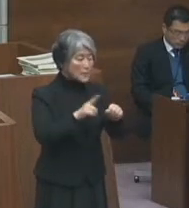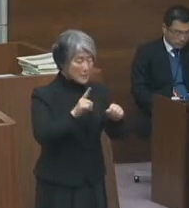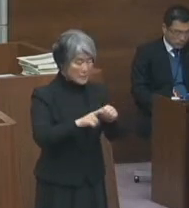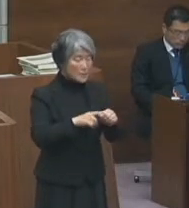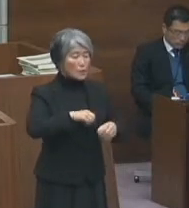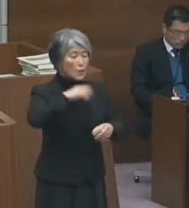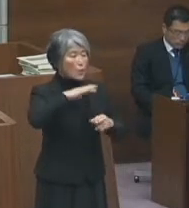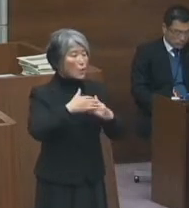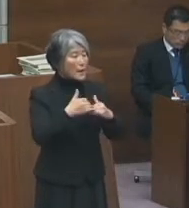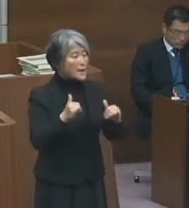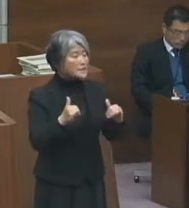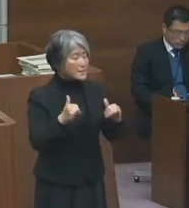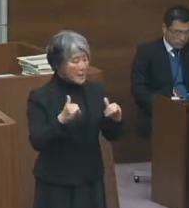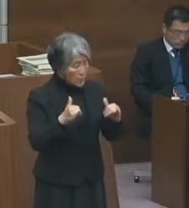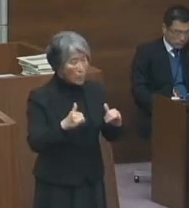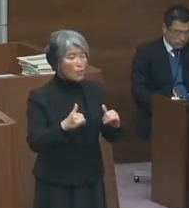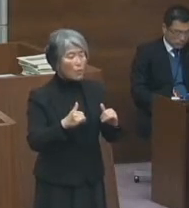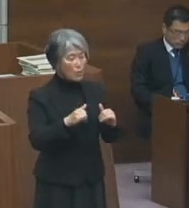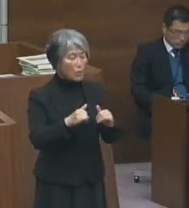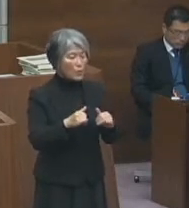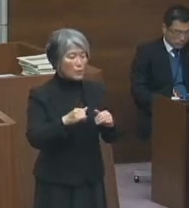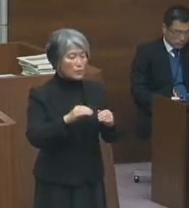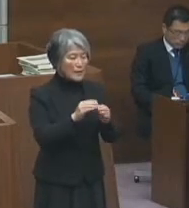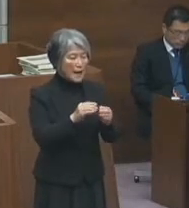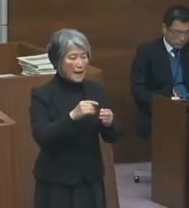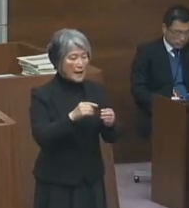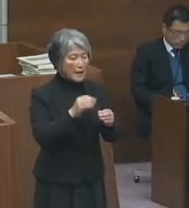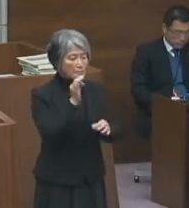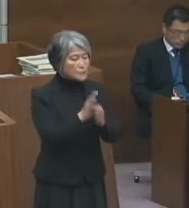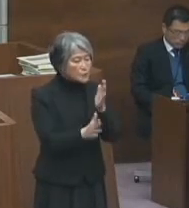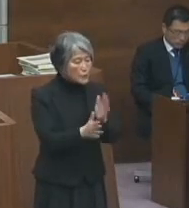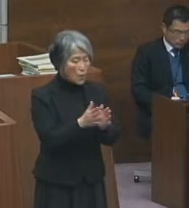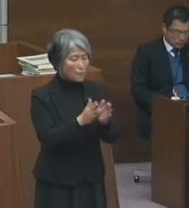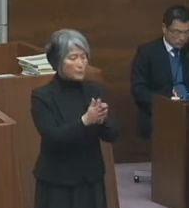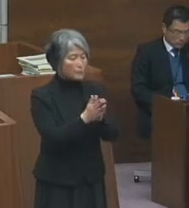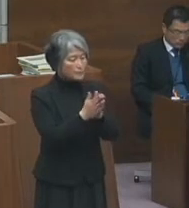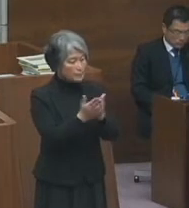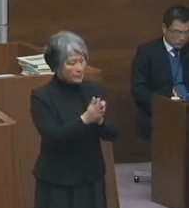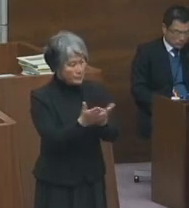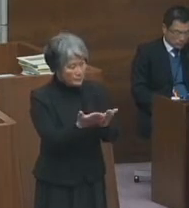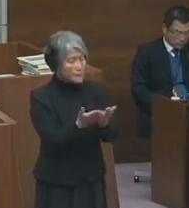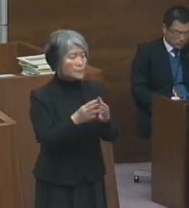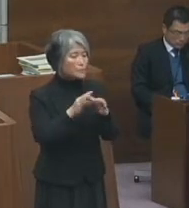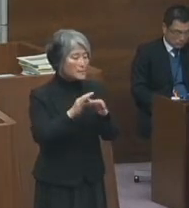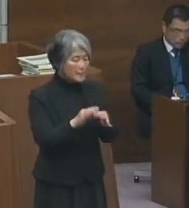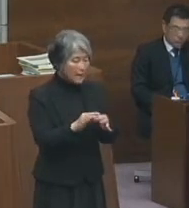待乗車券につきましては、来年度には市政